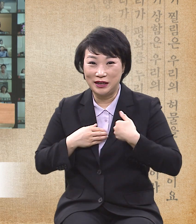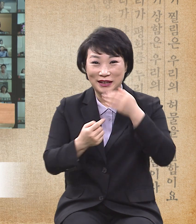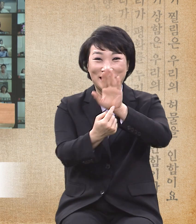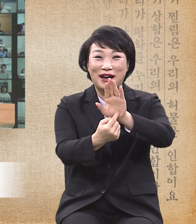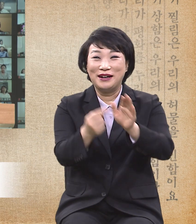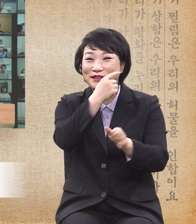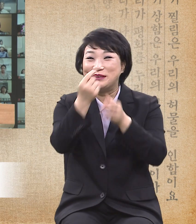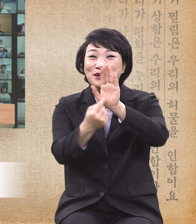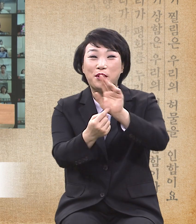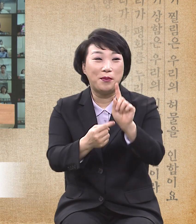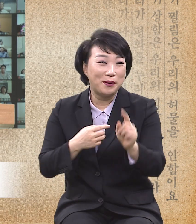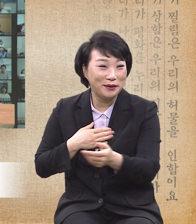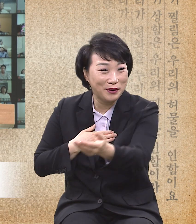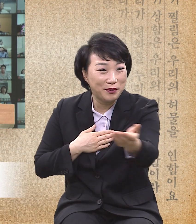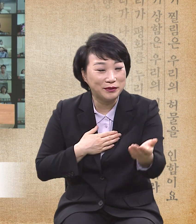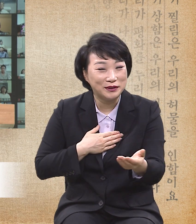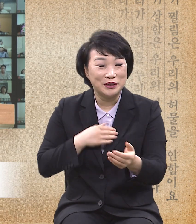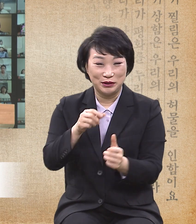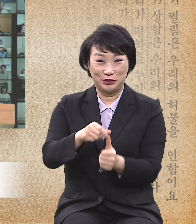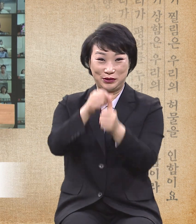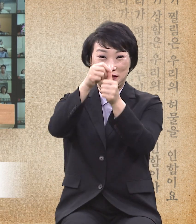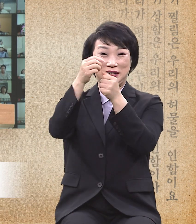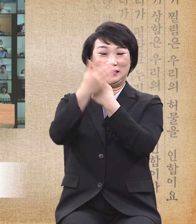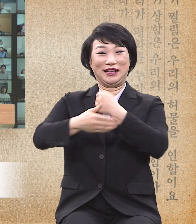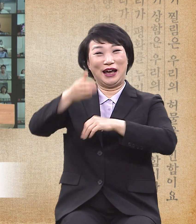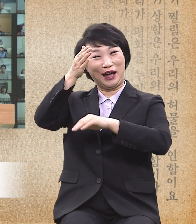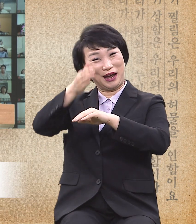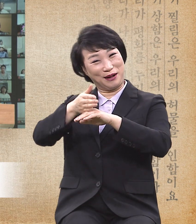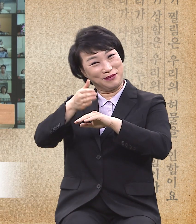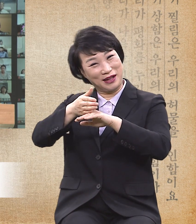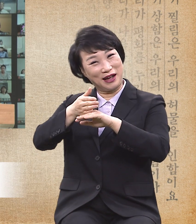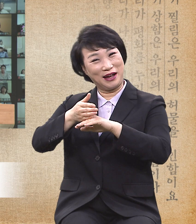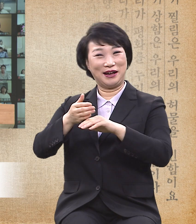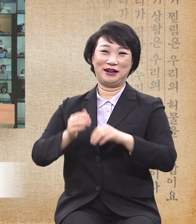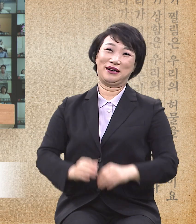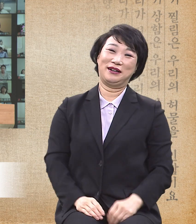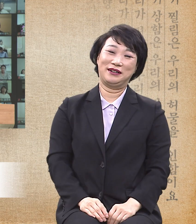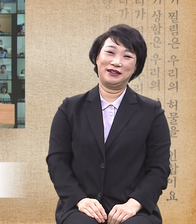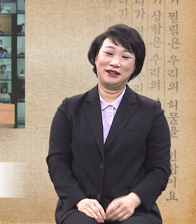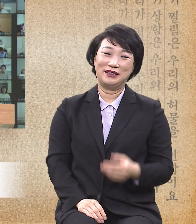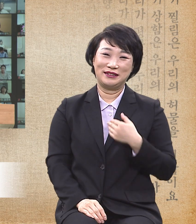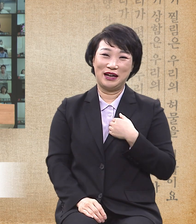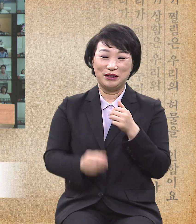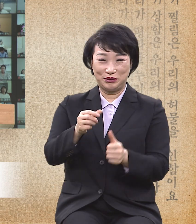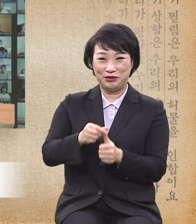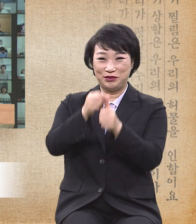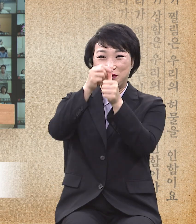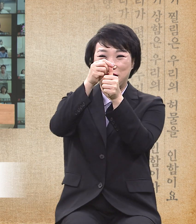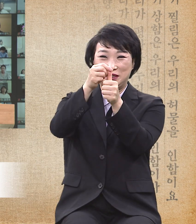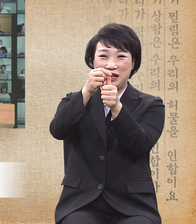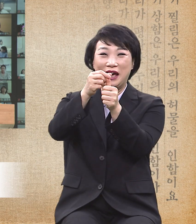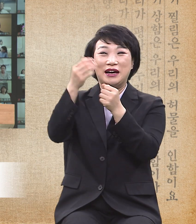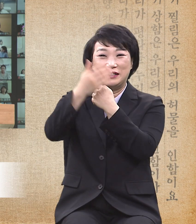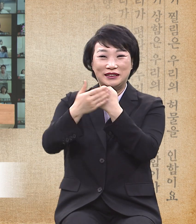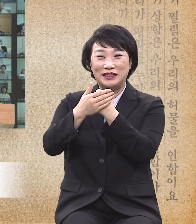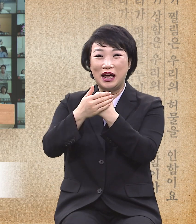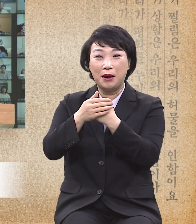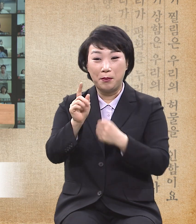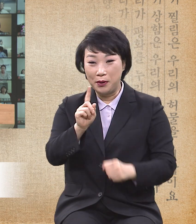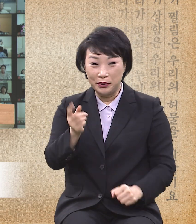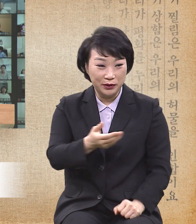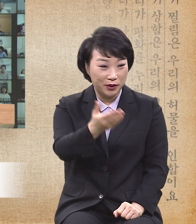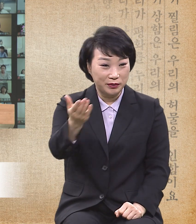표가 구원의 은혜 감사하는 것이요, 구원의 은혜라는 게